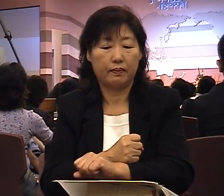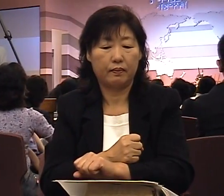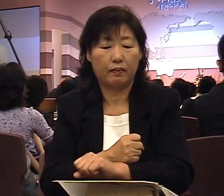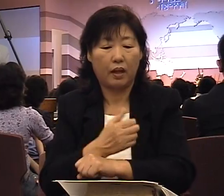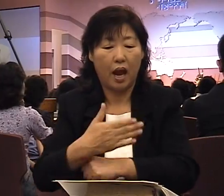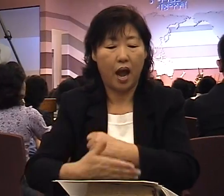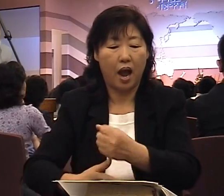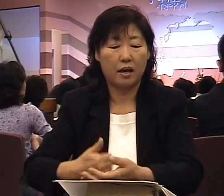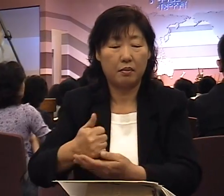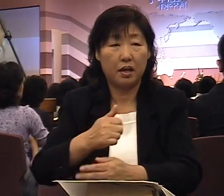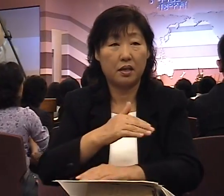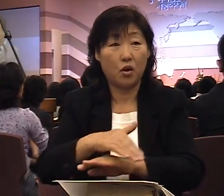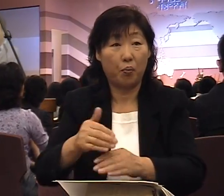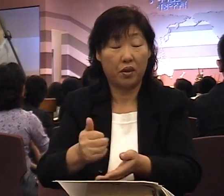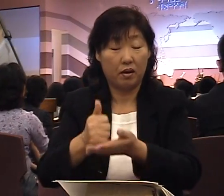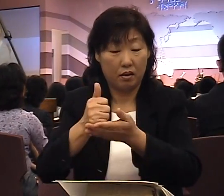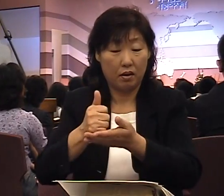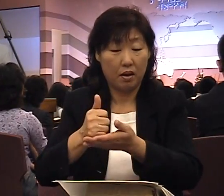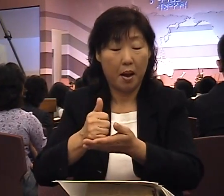하나님의 섭리가